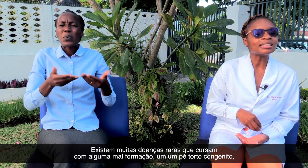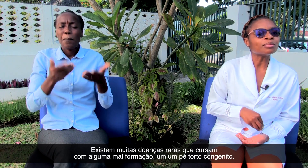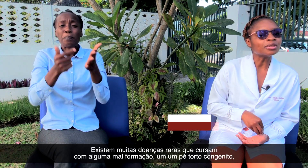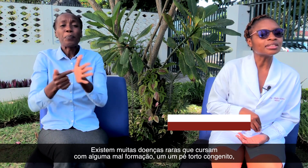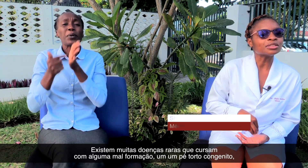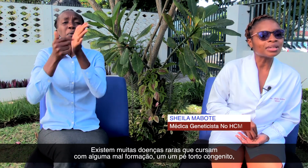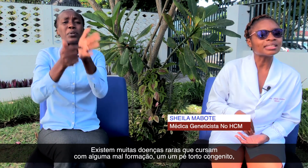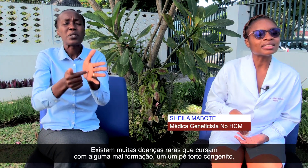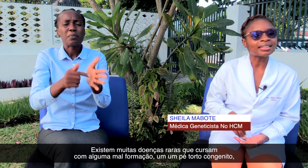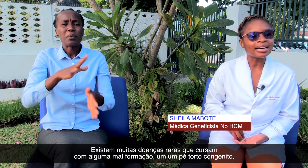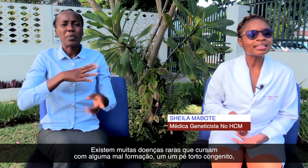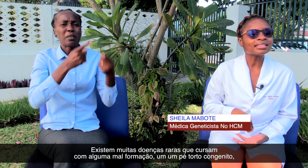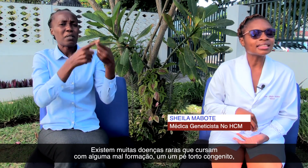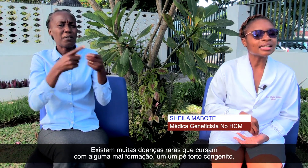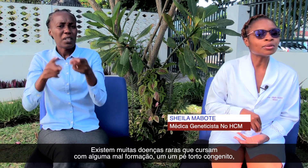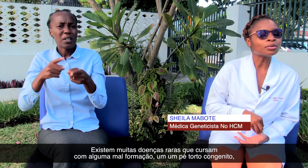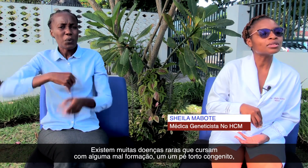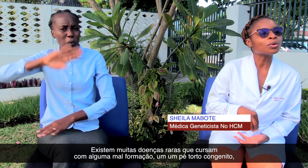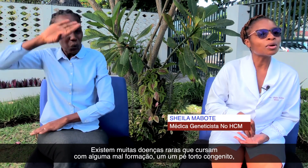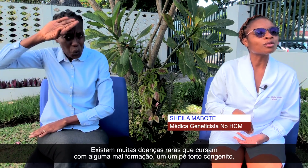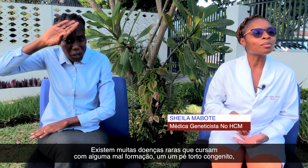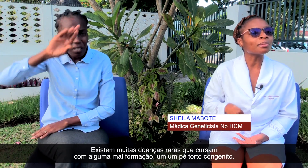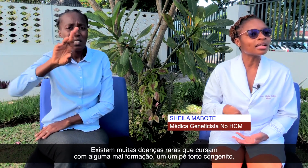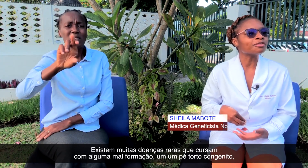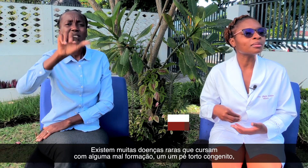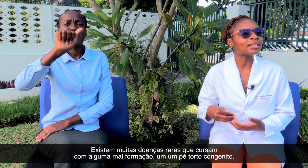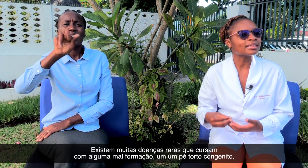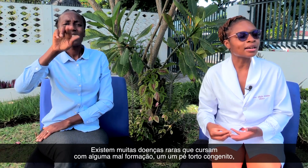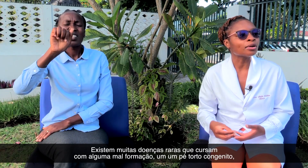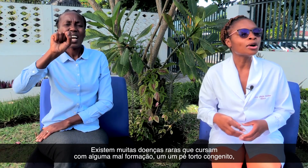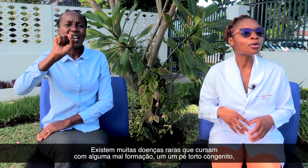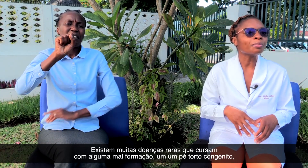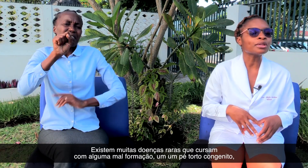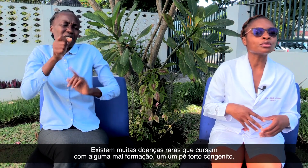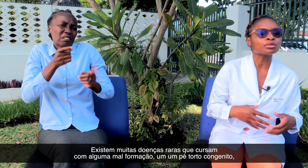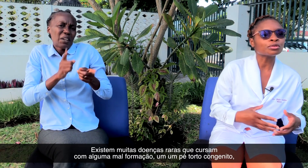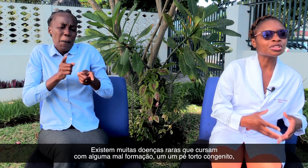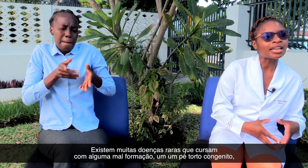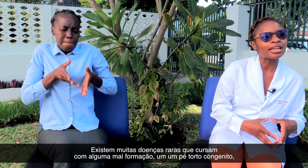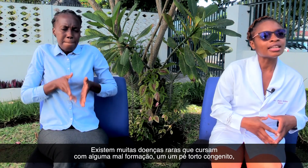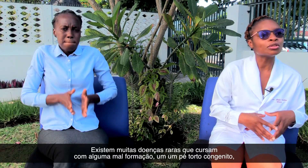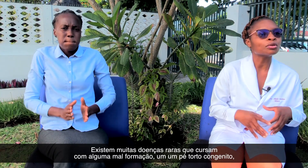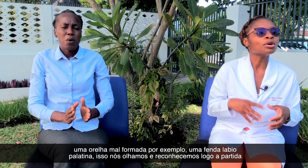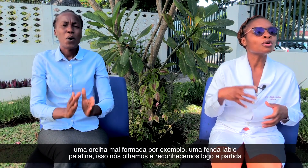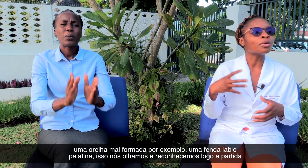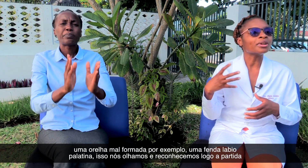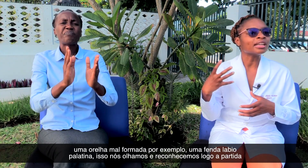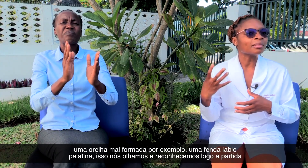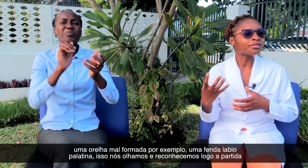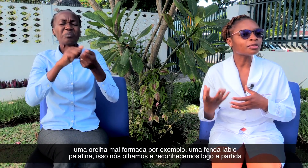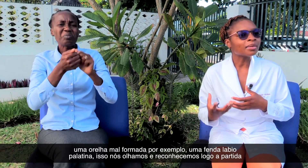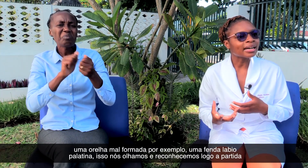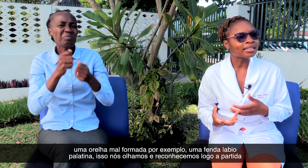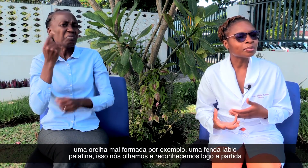Existem muitas doenças raras que cursam com alguma malformação. Um pé torto congênito, uma